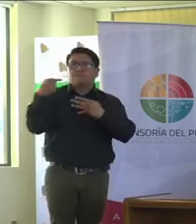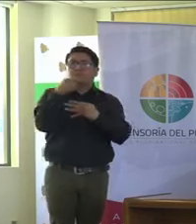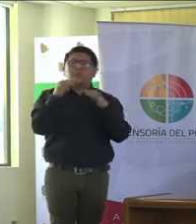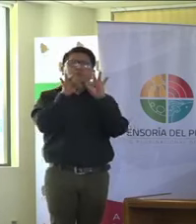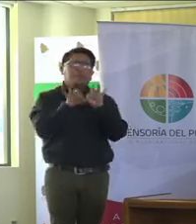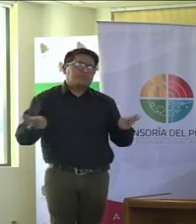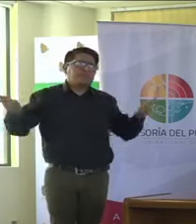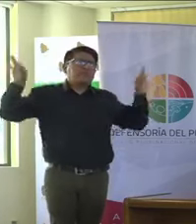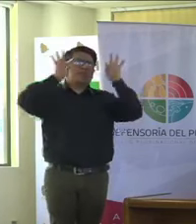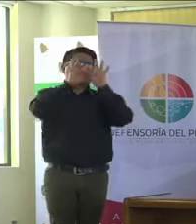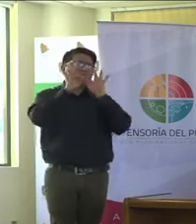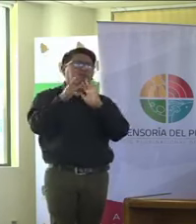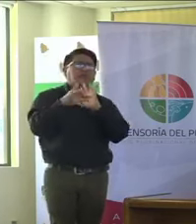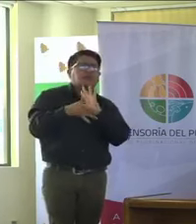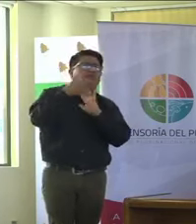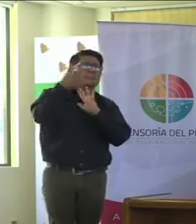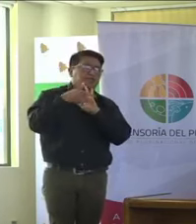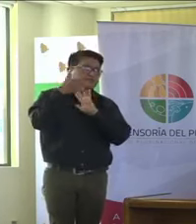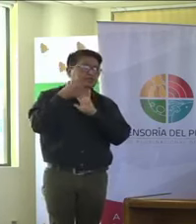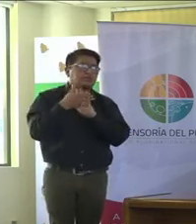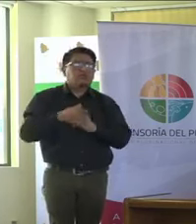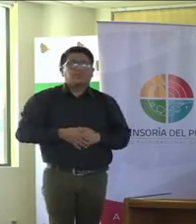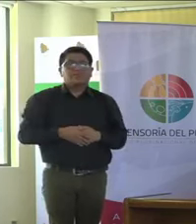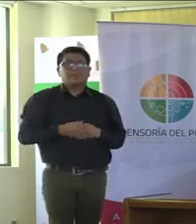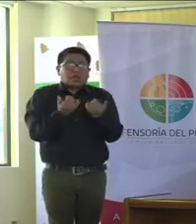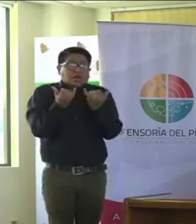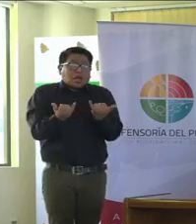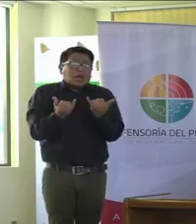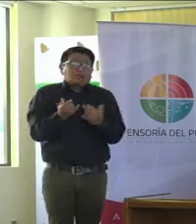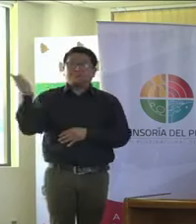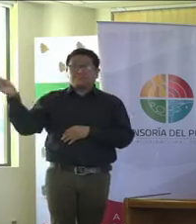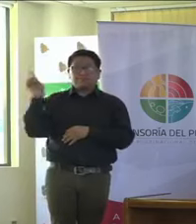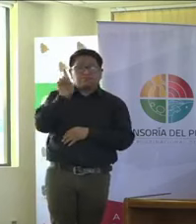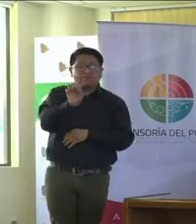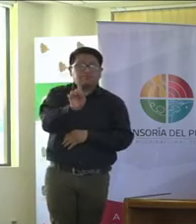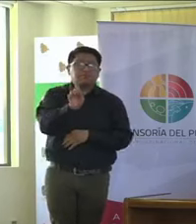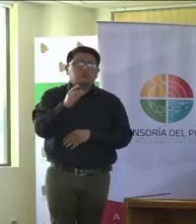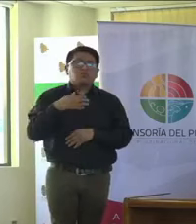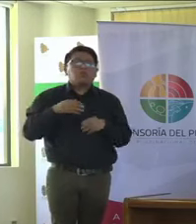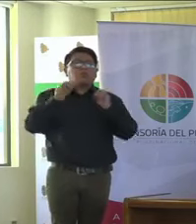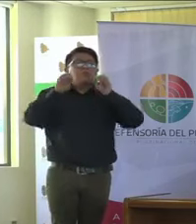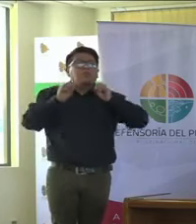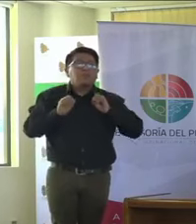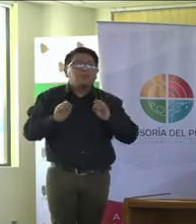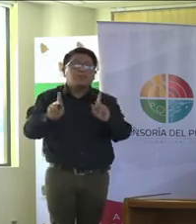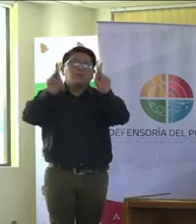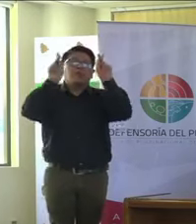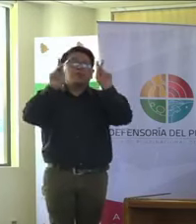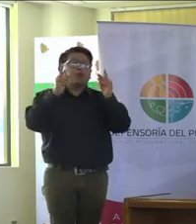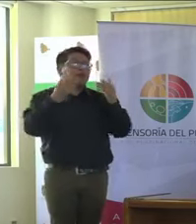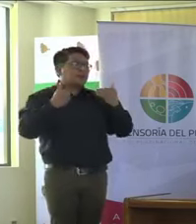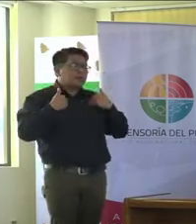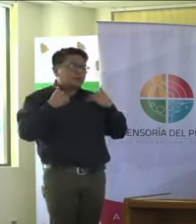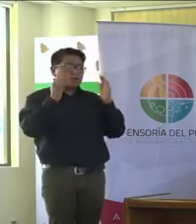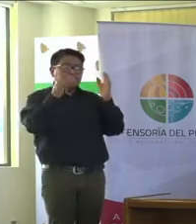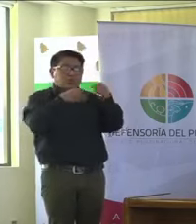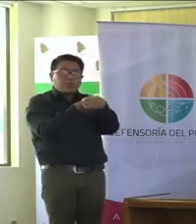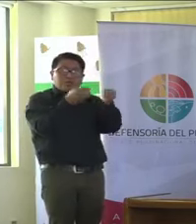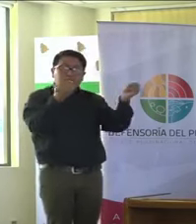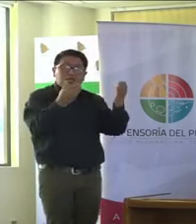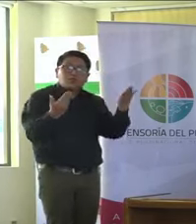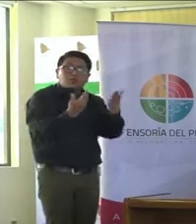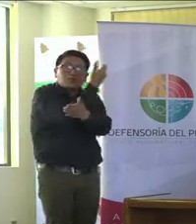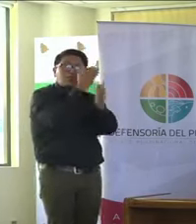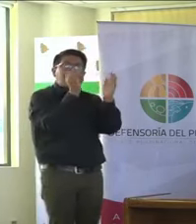hay. Es por esto que estar aquí ahora y dar la oportunidad de que tengamos un defensor aquí